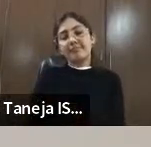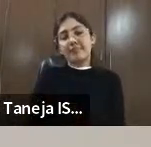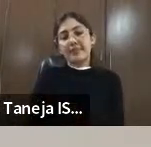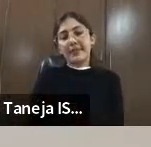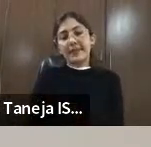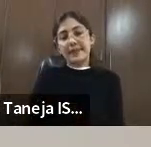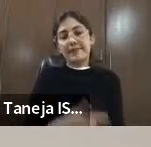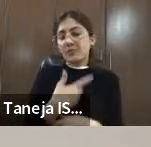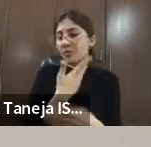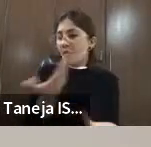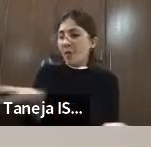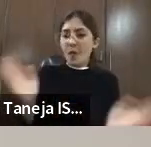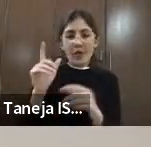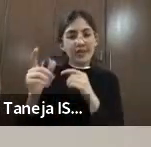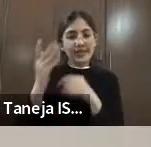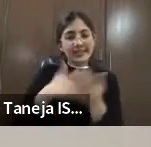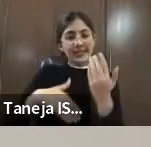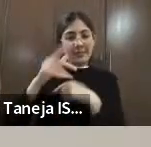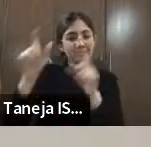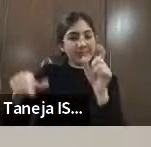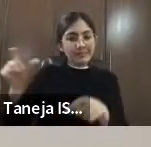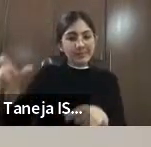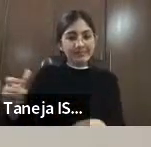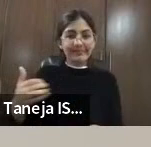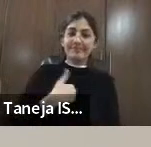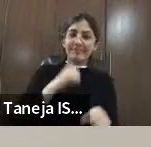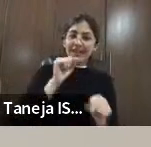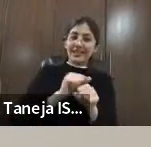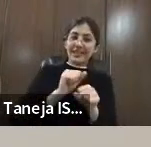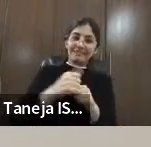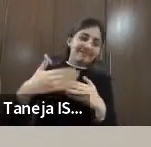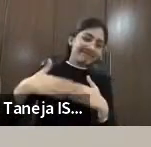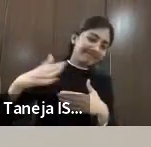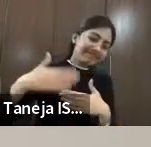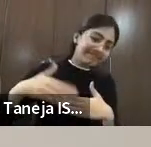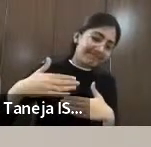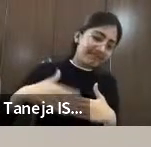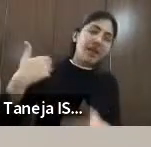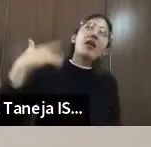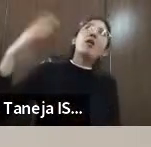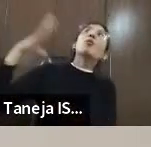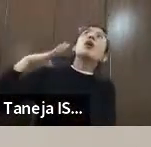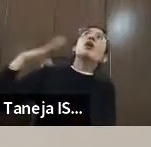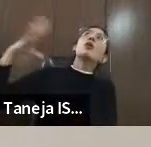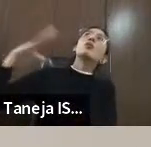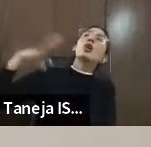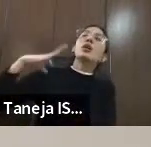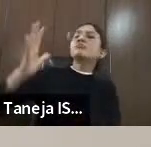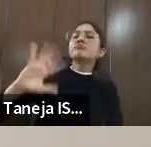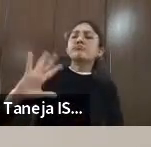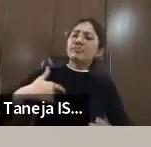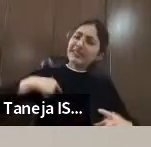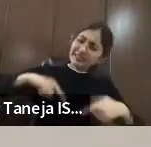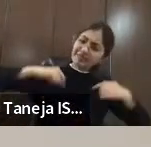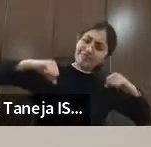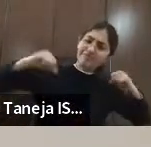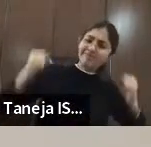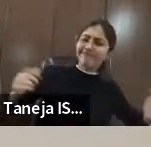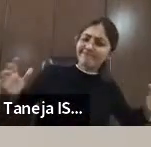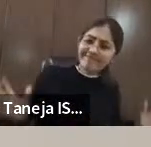पर्सन्स विद डिसेबिलिटी को कि अपना टाइम आएगा करके नौकरी के इंतज़ार में ना रहें, उद्यमी बने, लीडर